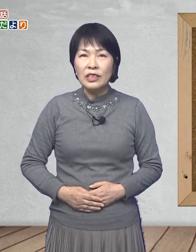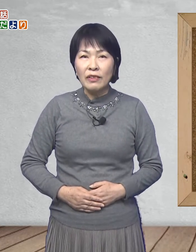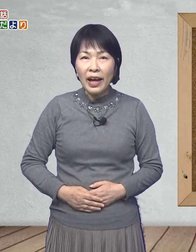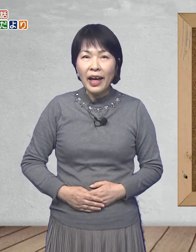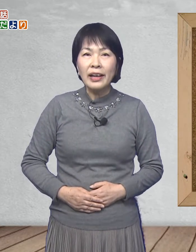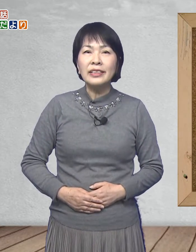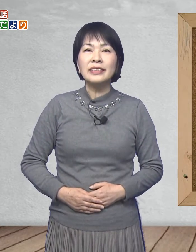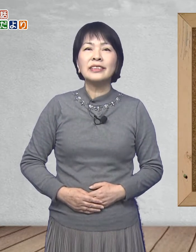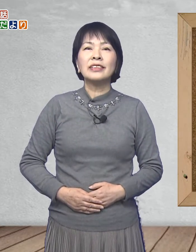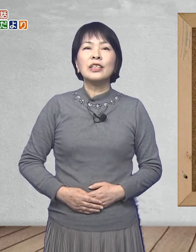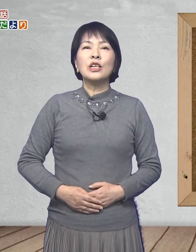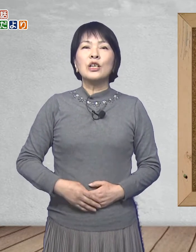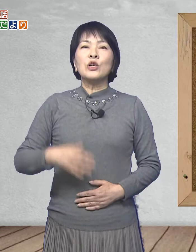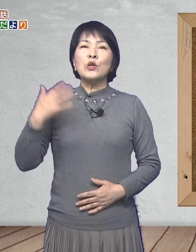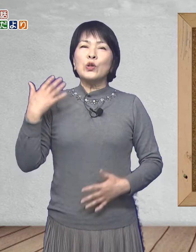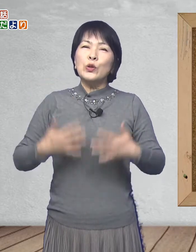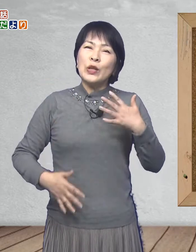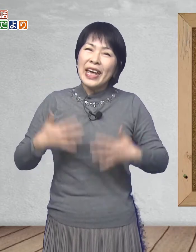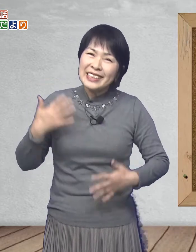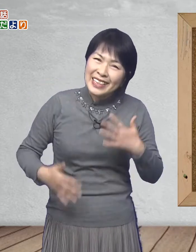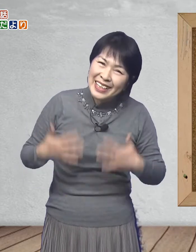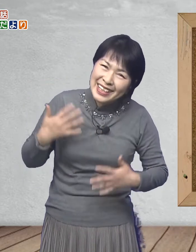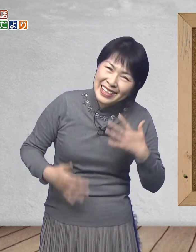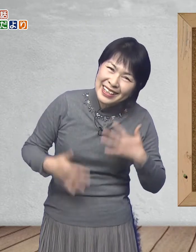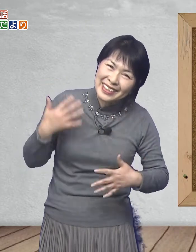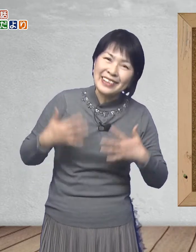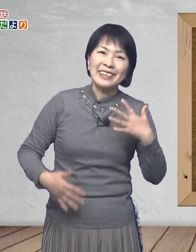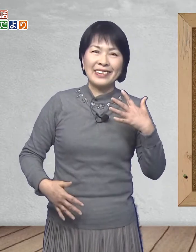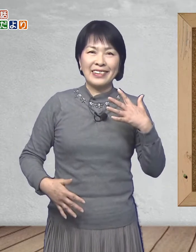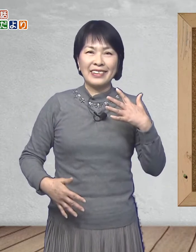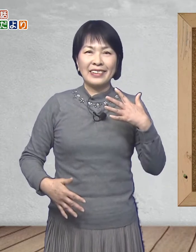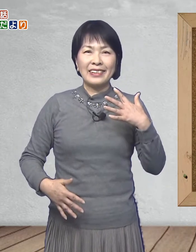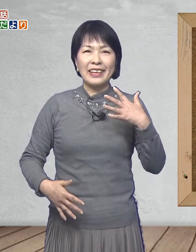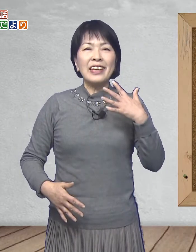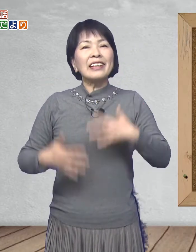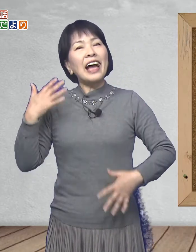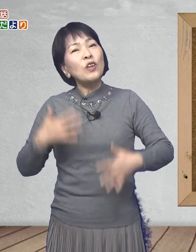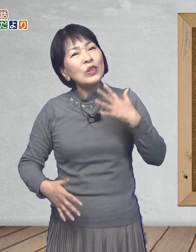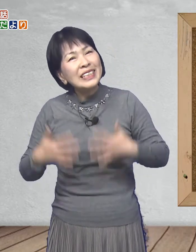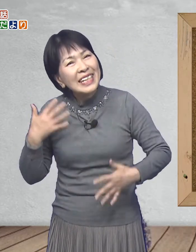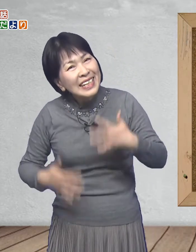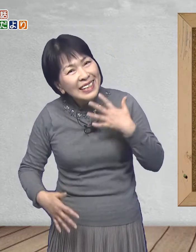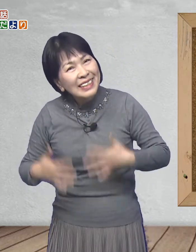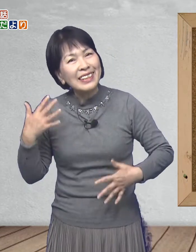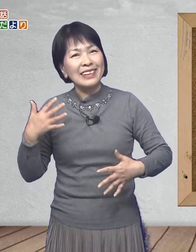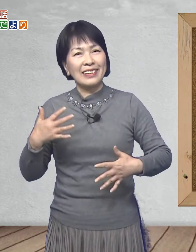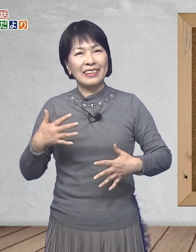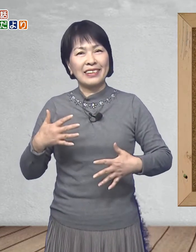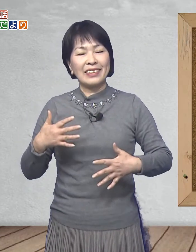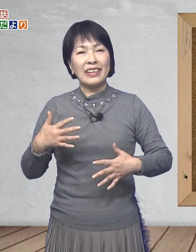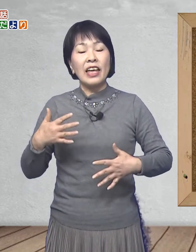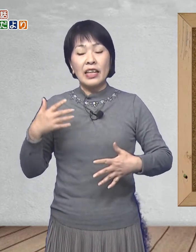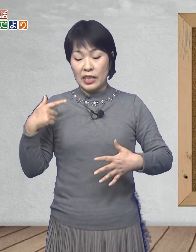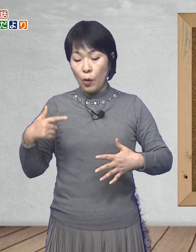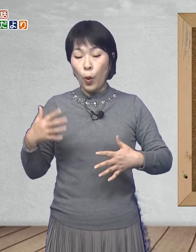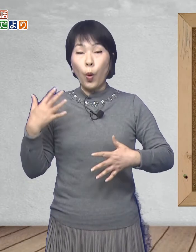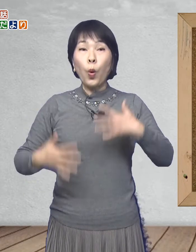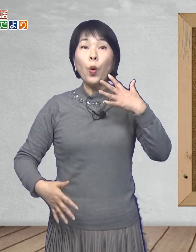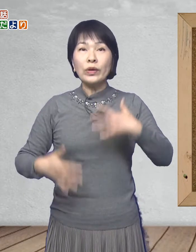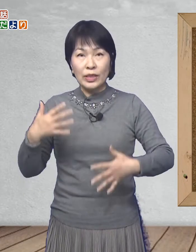には嬉しい、楽しい。手を大きく